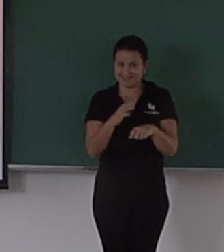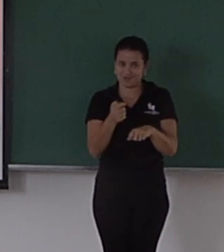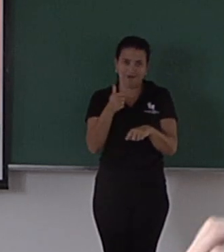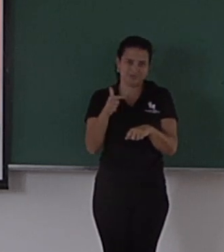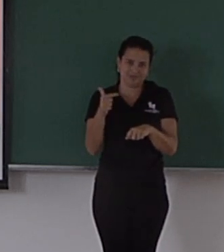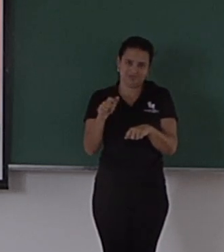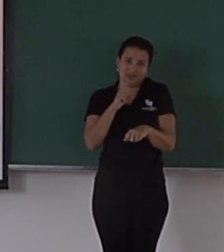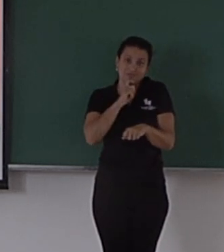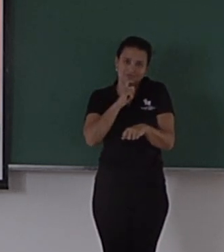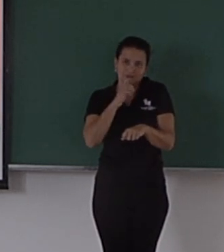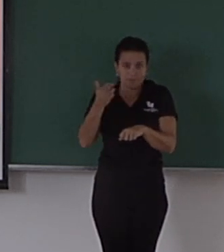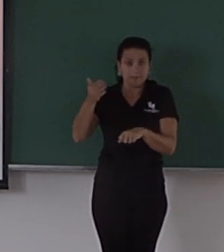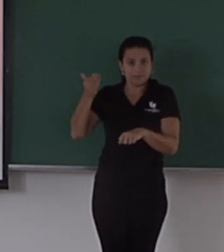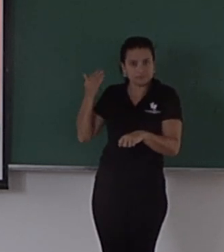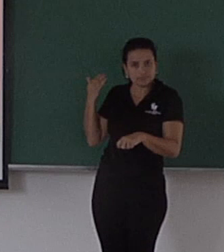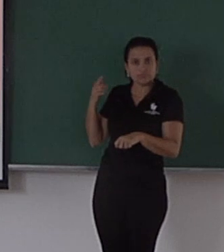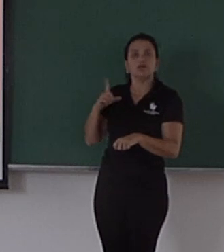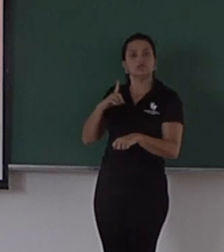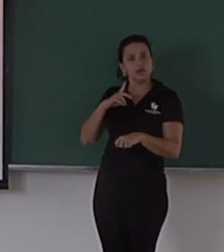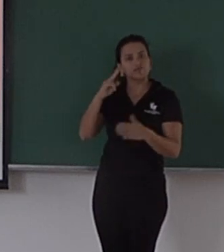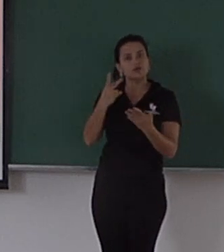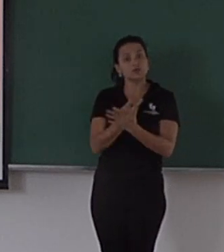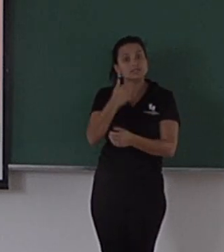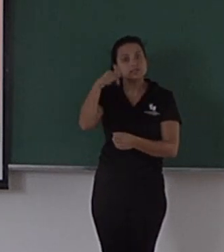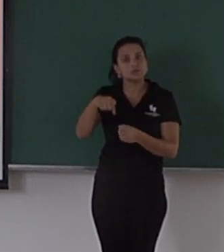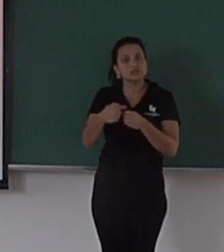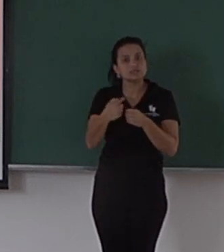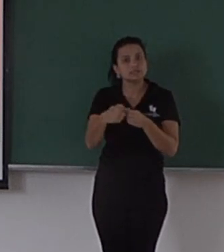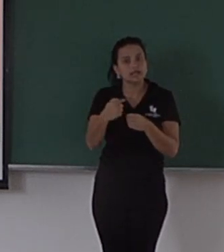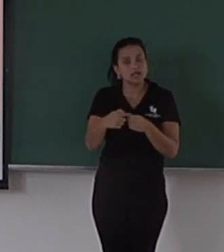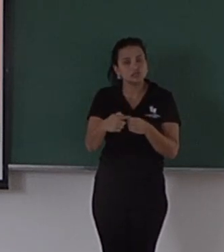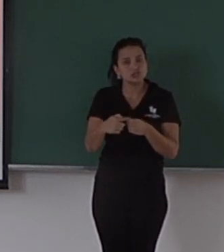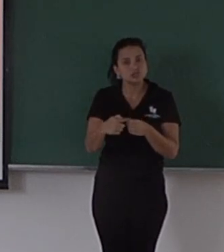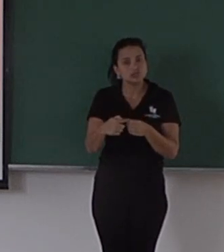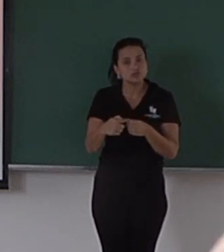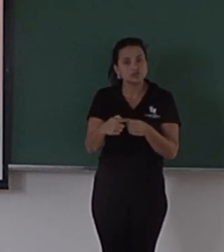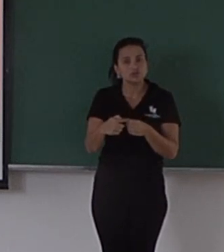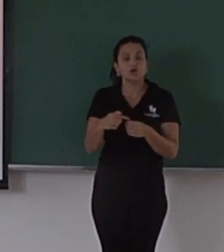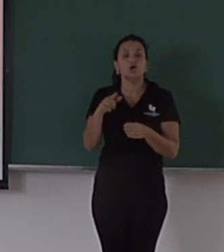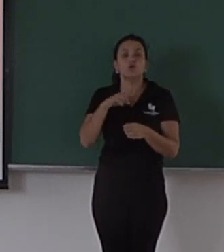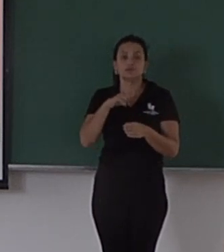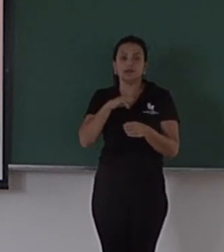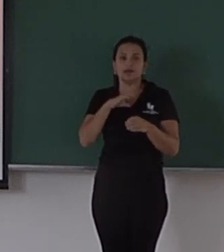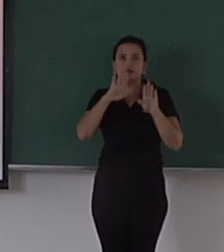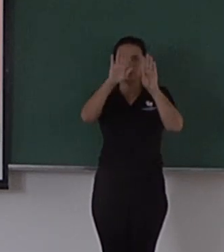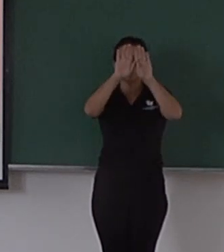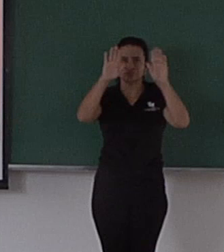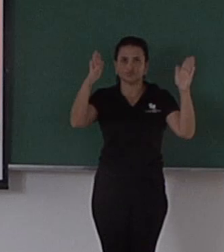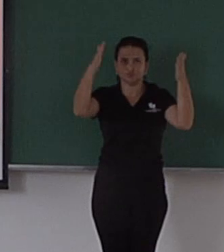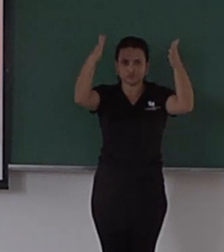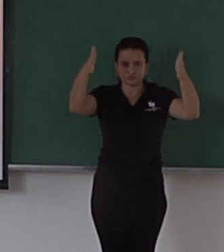mas algum tempo atrás a gente teve um episódio aqui na cidade de uma câmara fria, né, onde